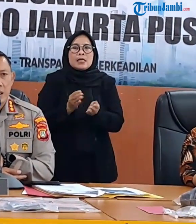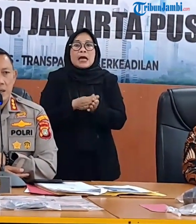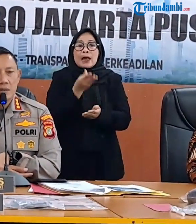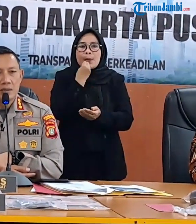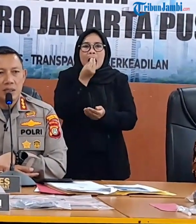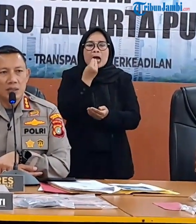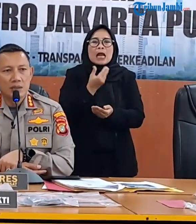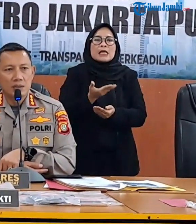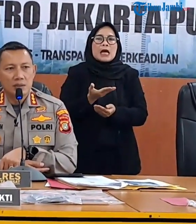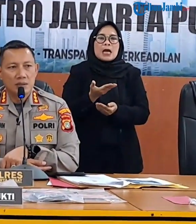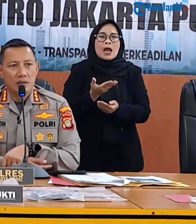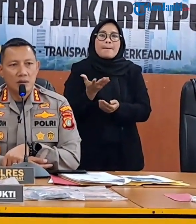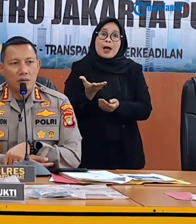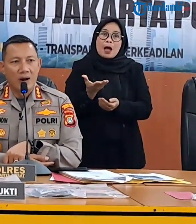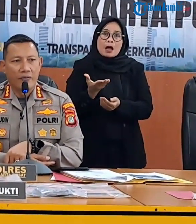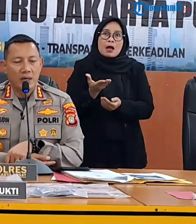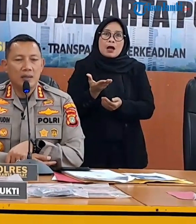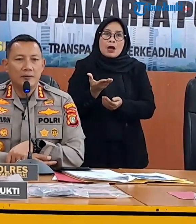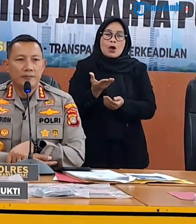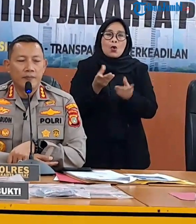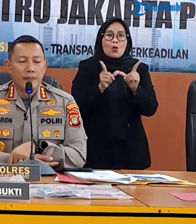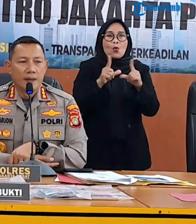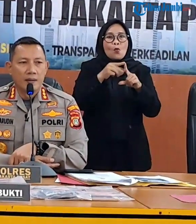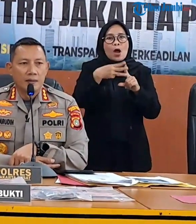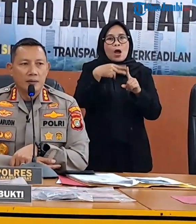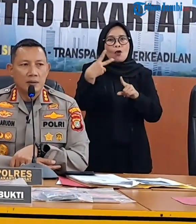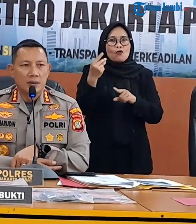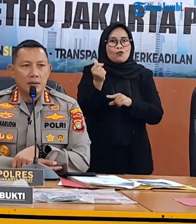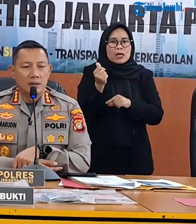makanan ringan jenis wafer